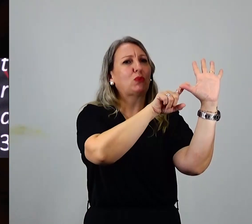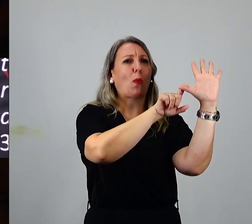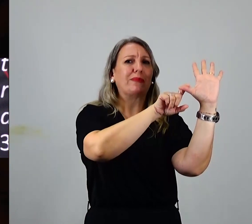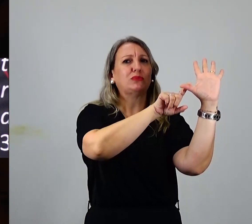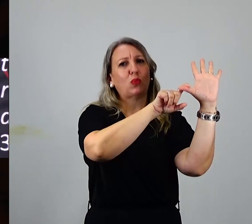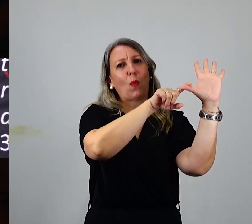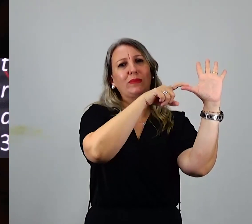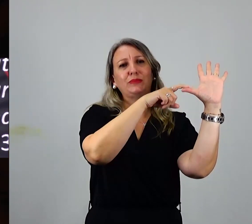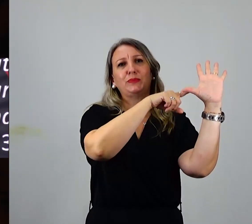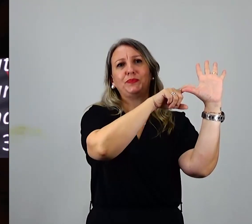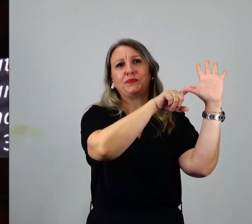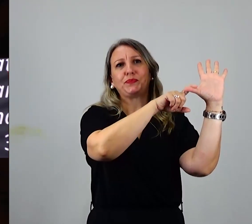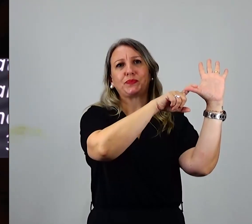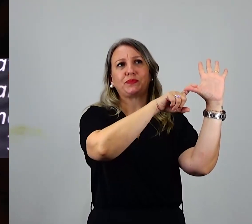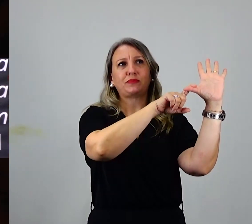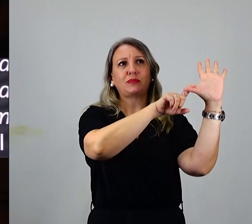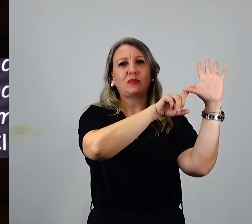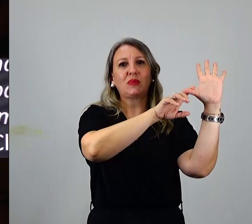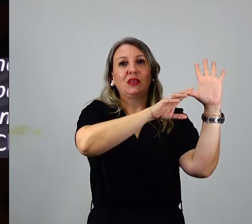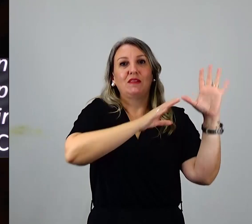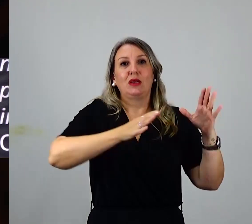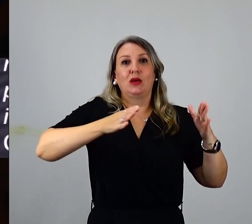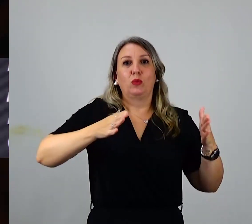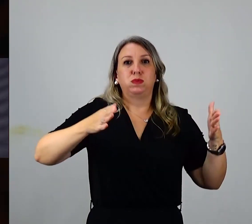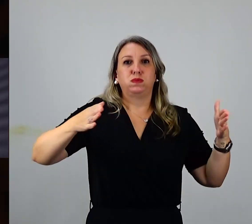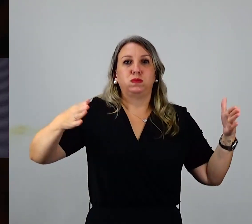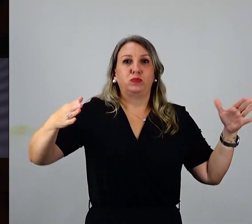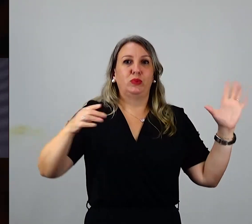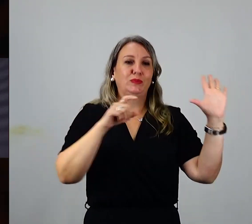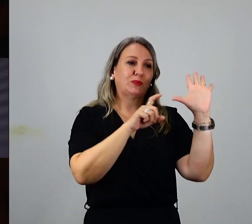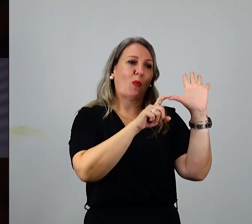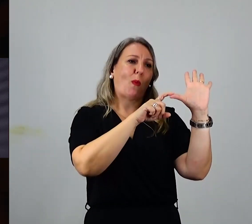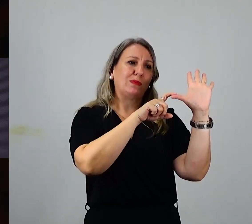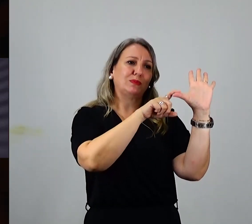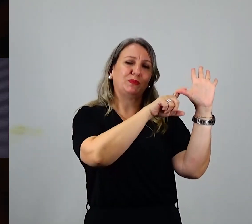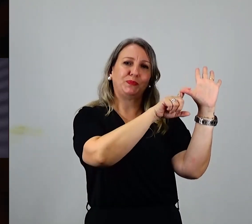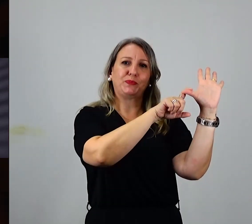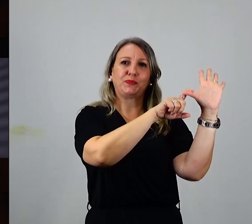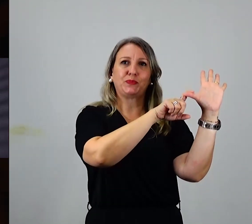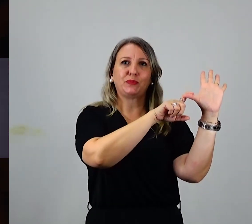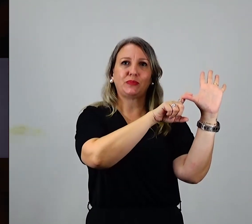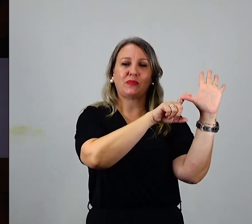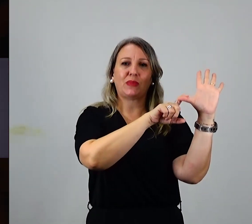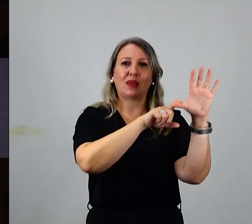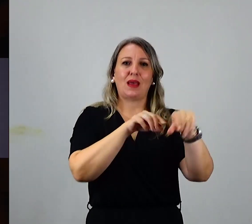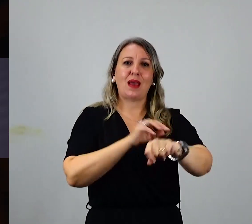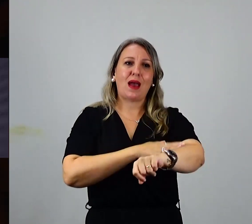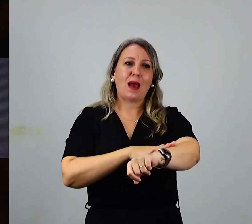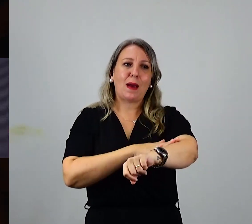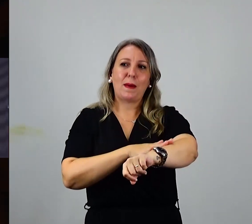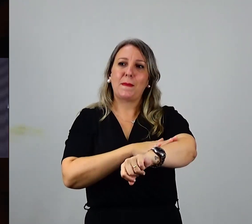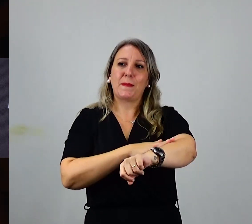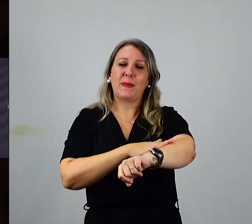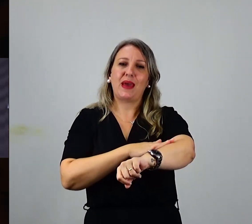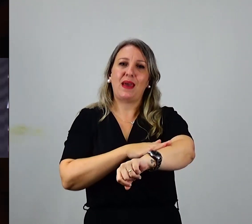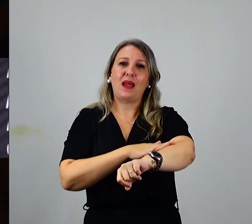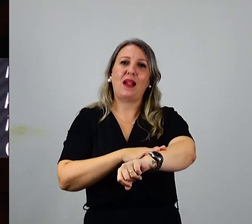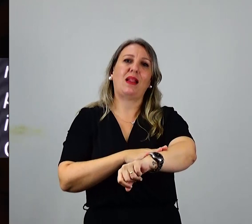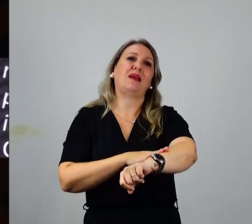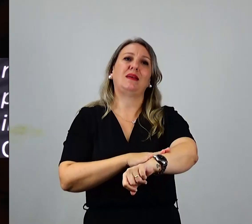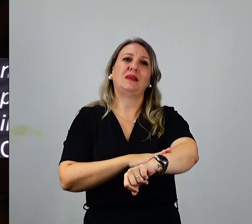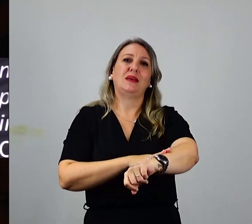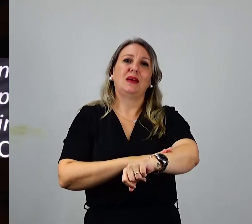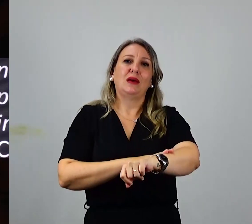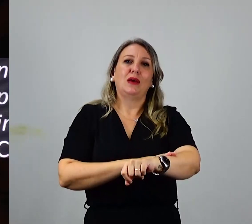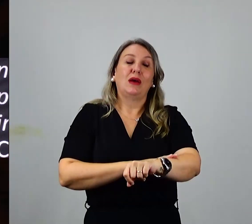crescendo. E conforme ela cresce, a pele dela já não comporta o tamanho dela, ela precisa trocar